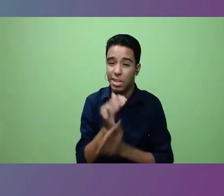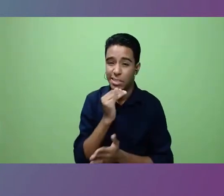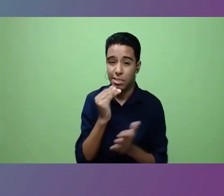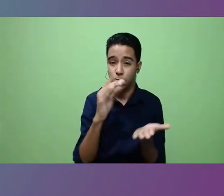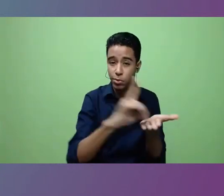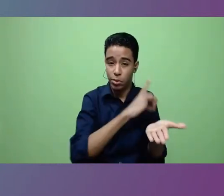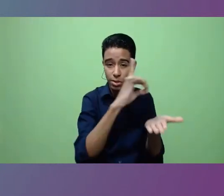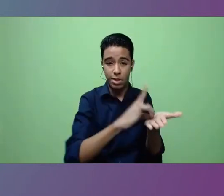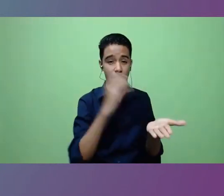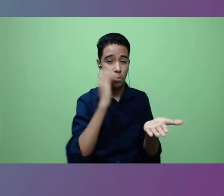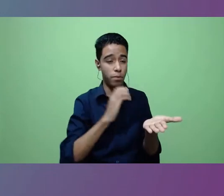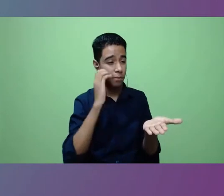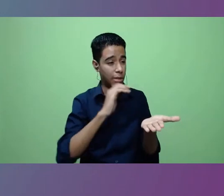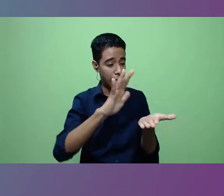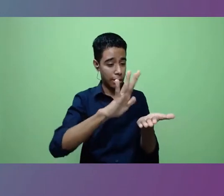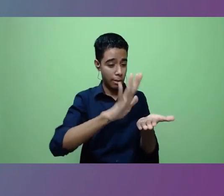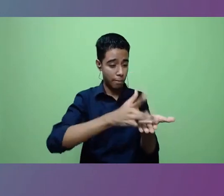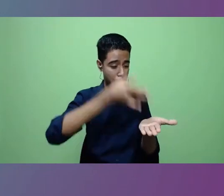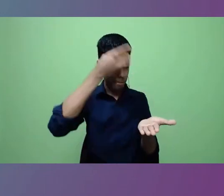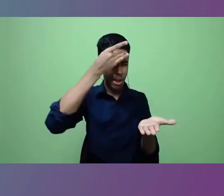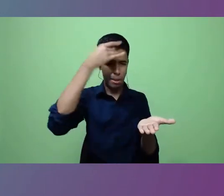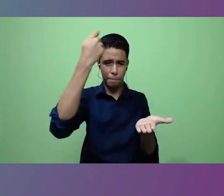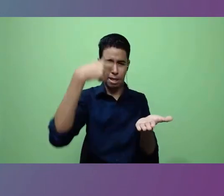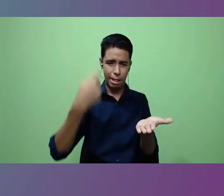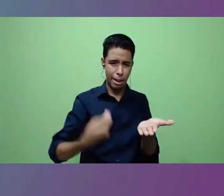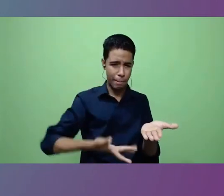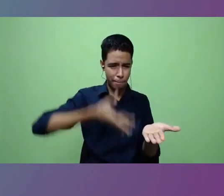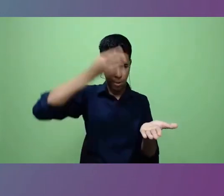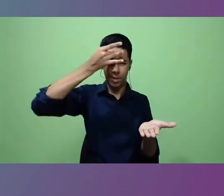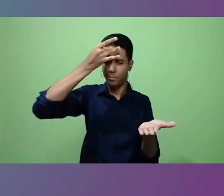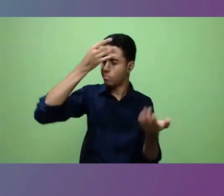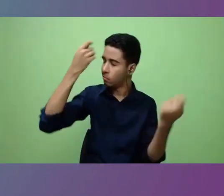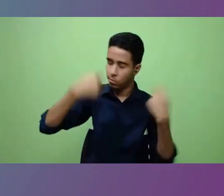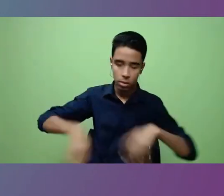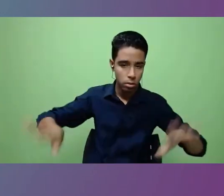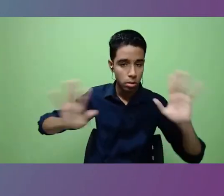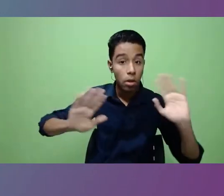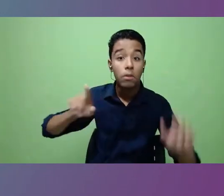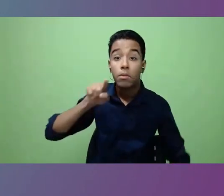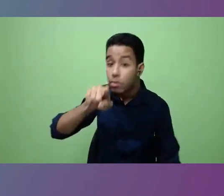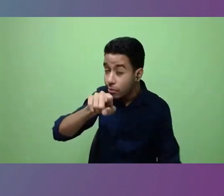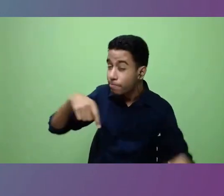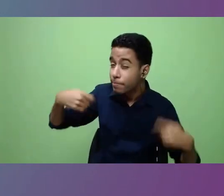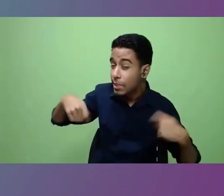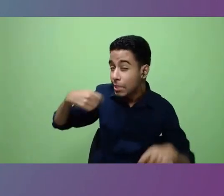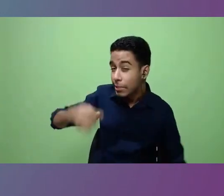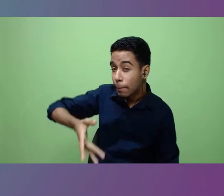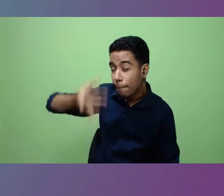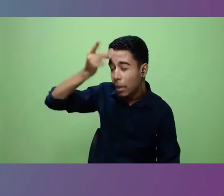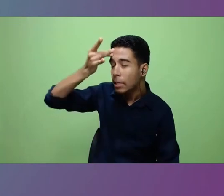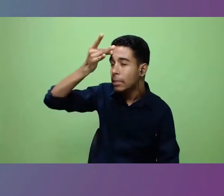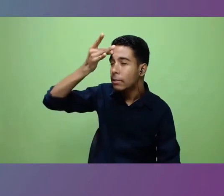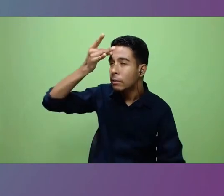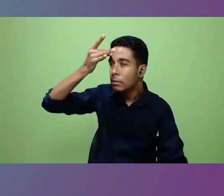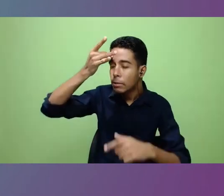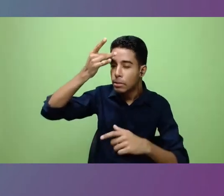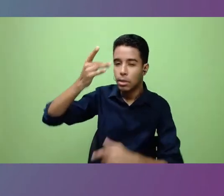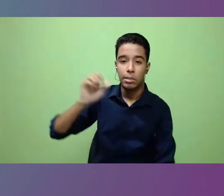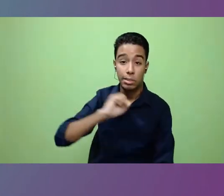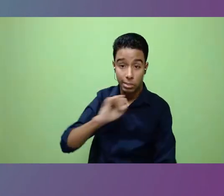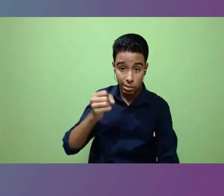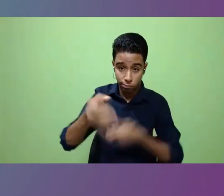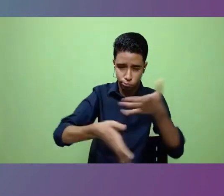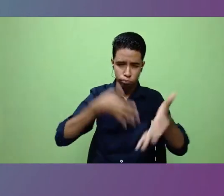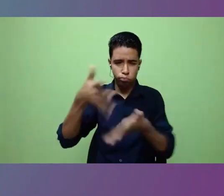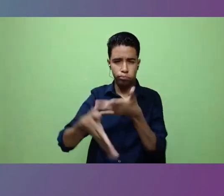saber trabalhar com os recursos linguísticos que você tem. Então, se você tem uma boa língua de sinais, se você tem um